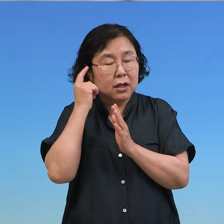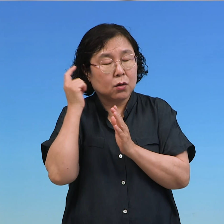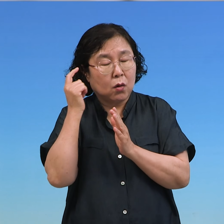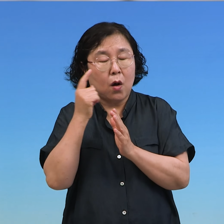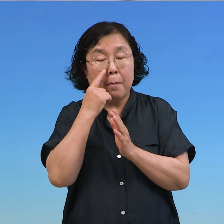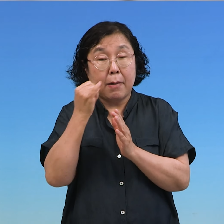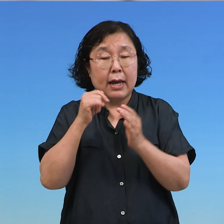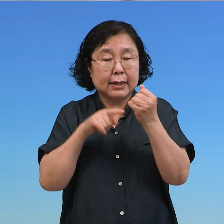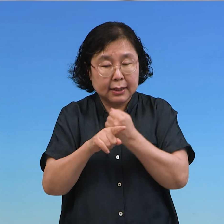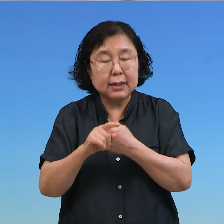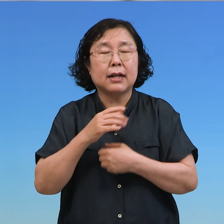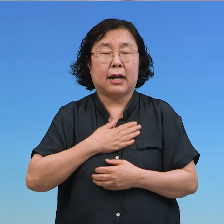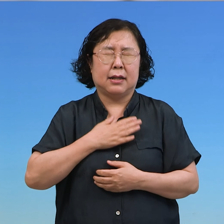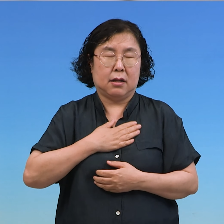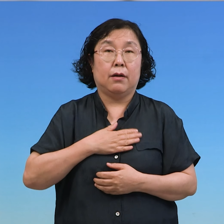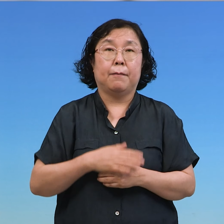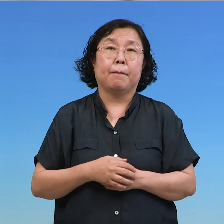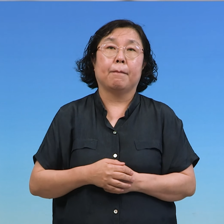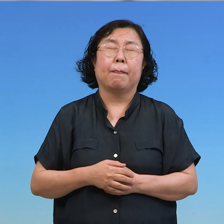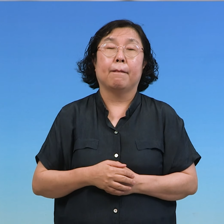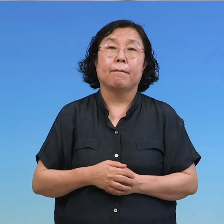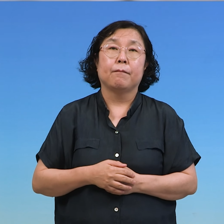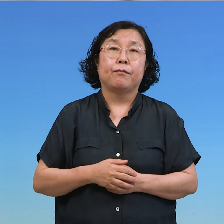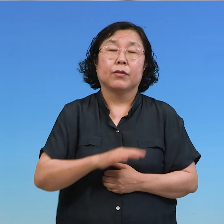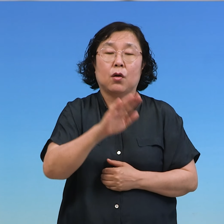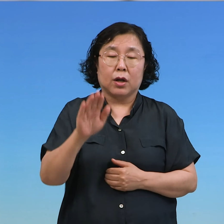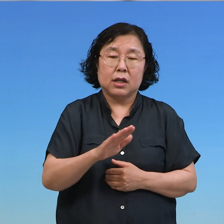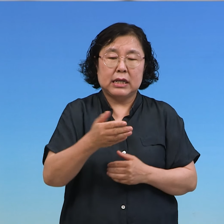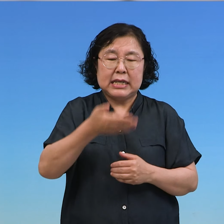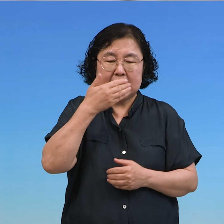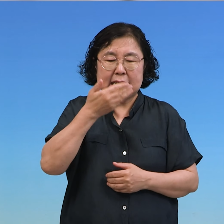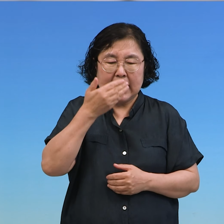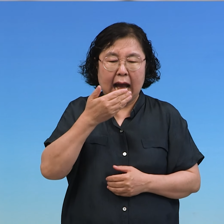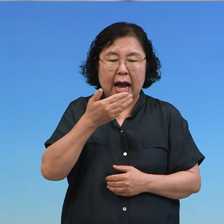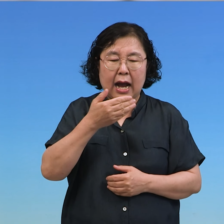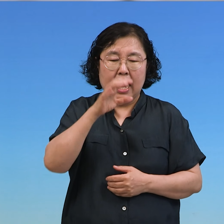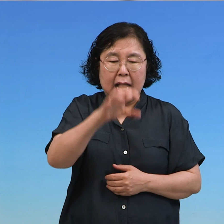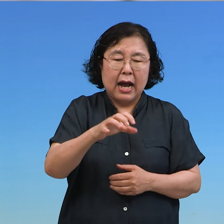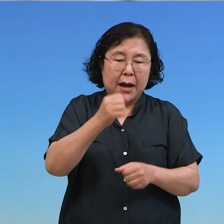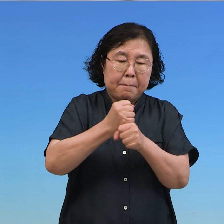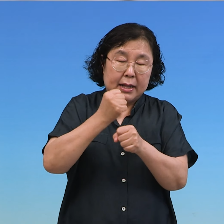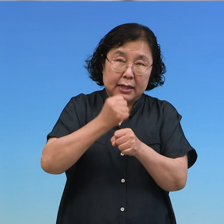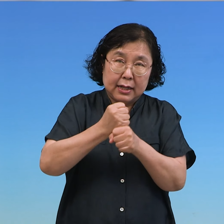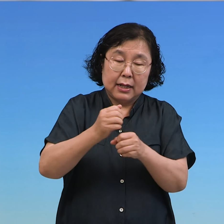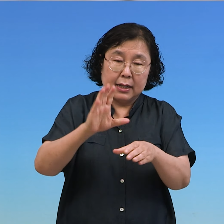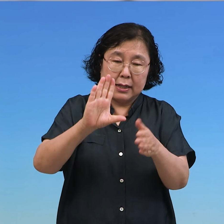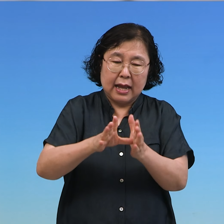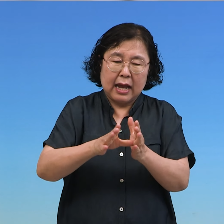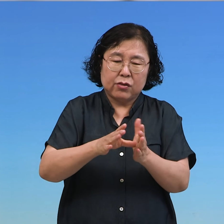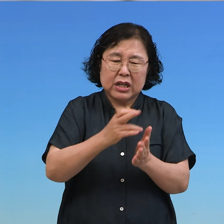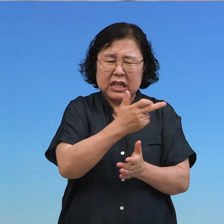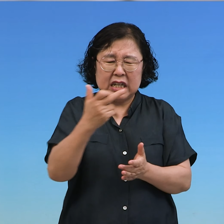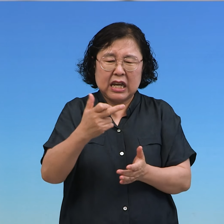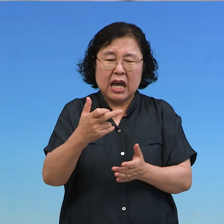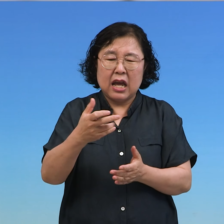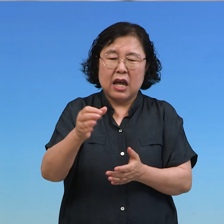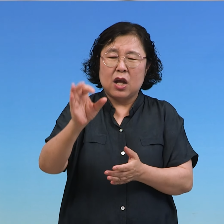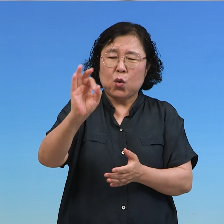딸이 아니다 그러고 그 다음에 어머니가 이런 말씀을 하세요 우리가 지금 이 식당하면서 엄청난 빚을 줬다는 거예요